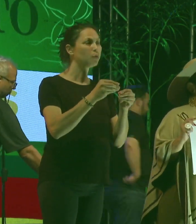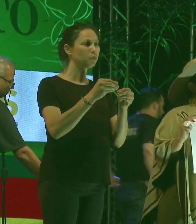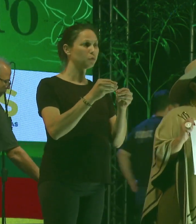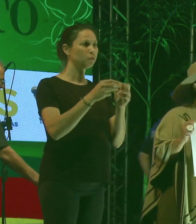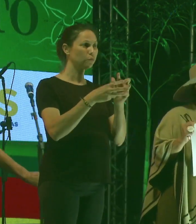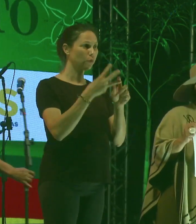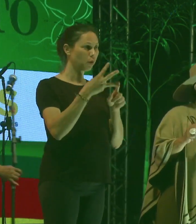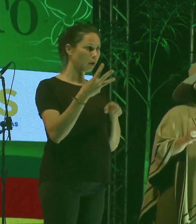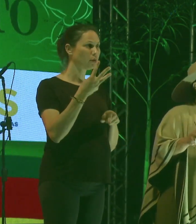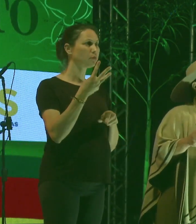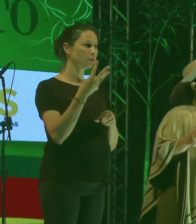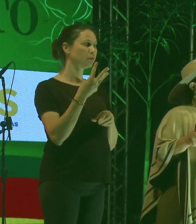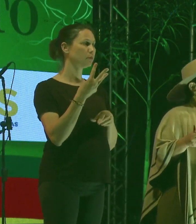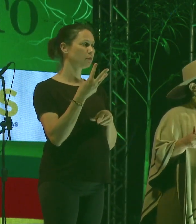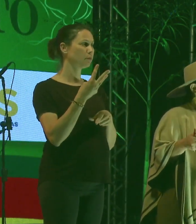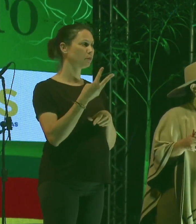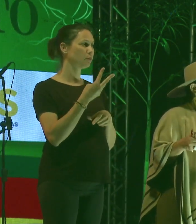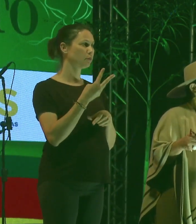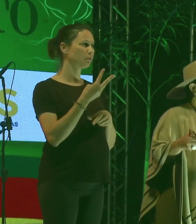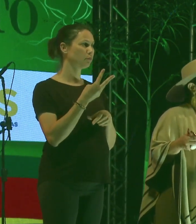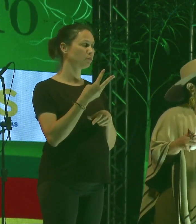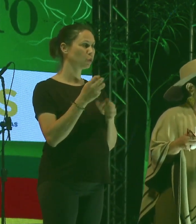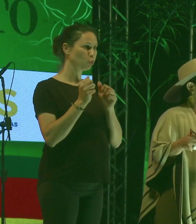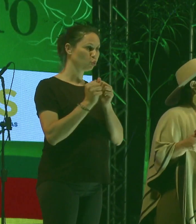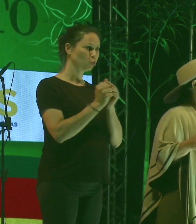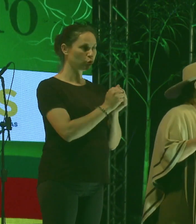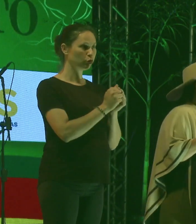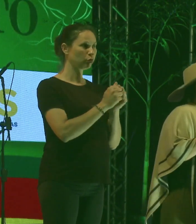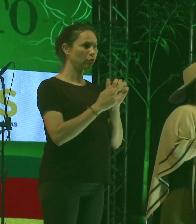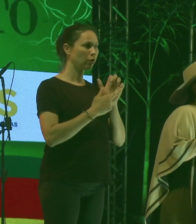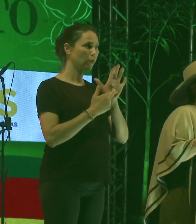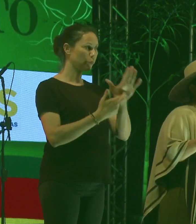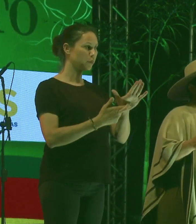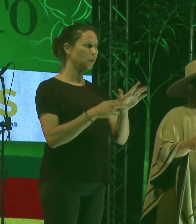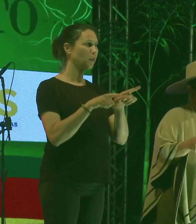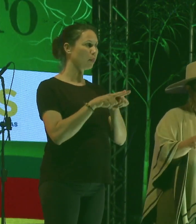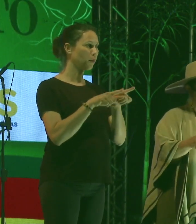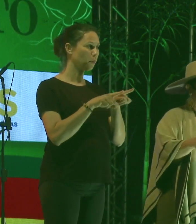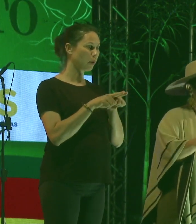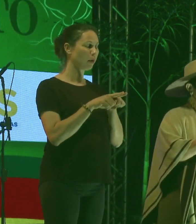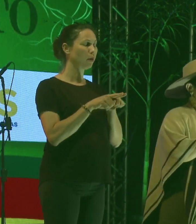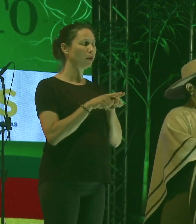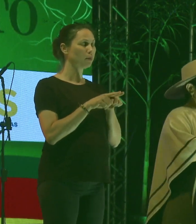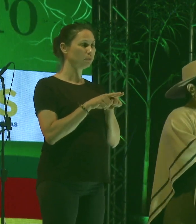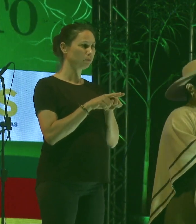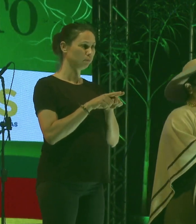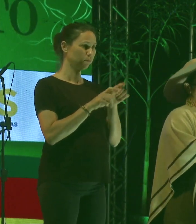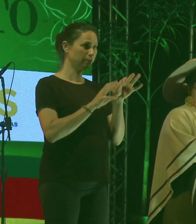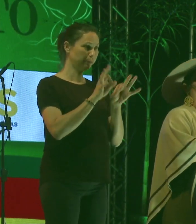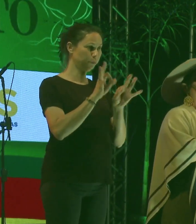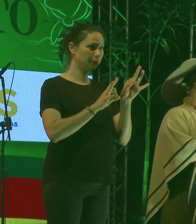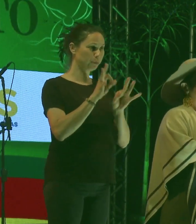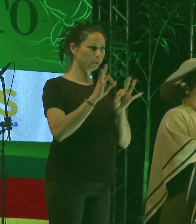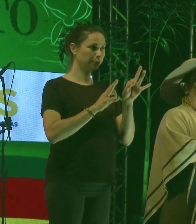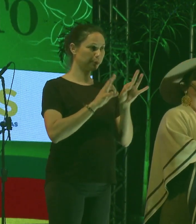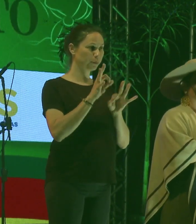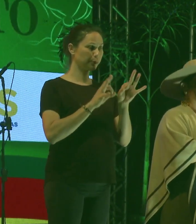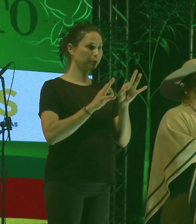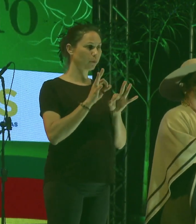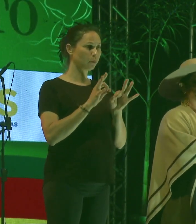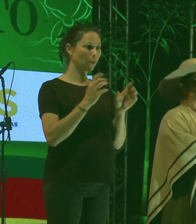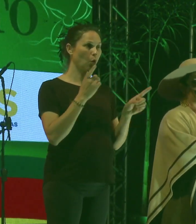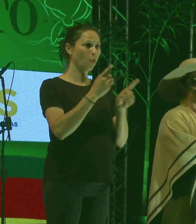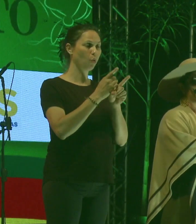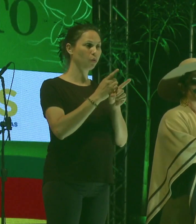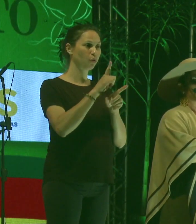esse trio representando a comissão organizadora do Canto Galponeiro. Muito obrigada pela presença